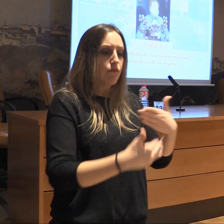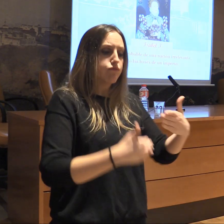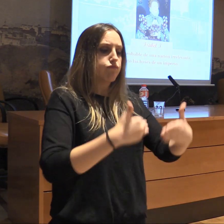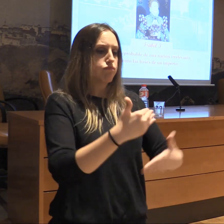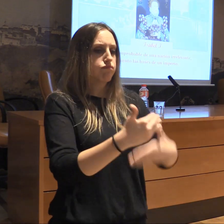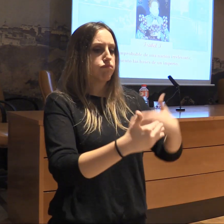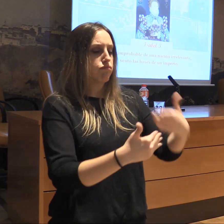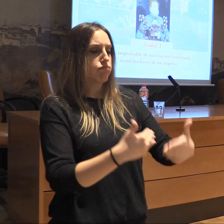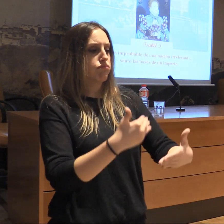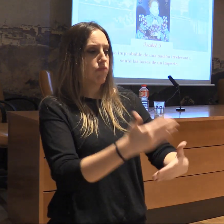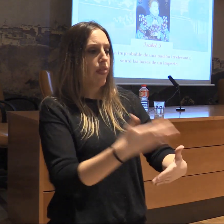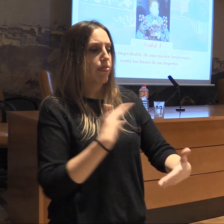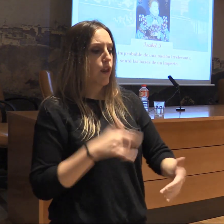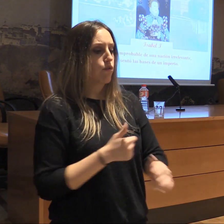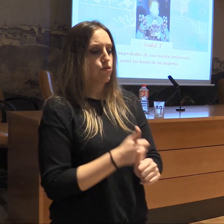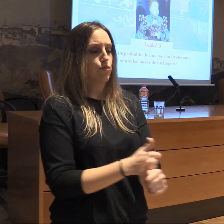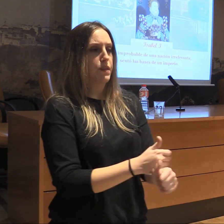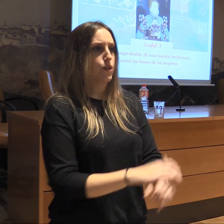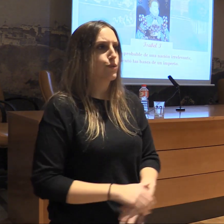sus súbditos.